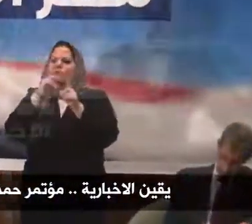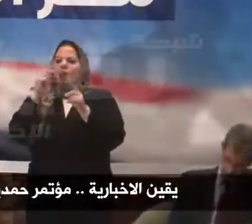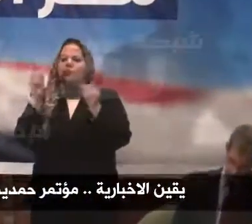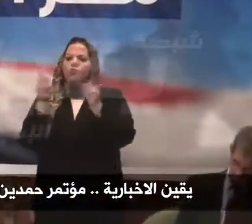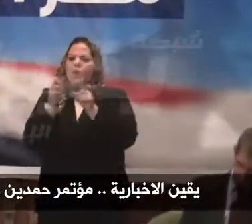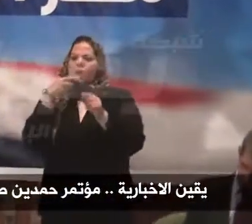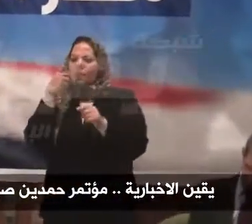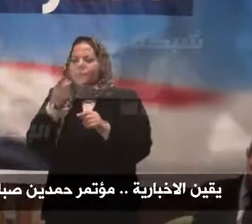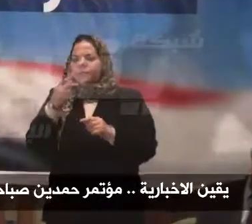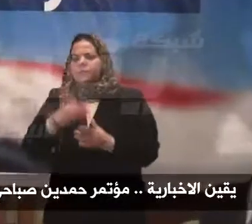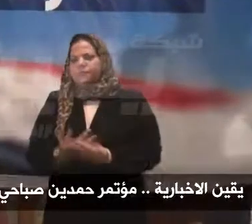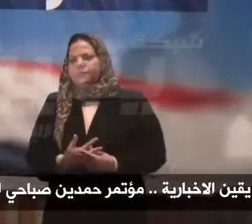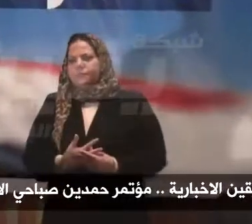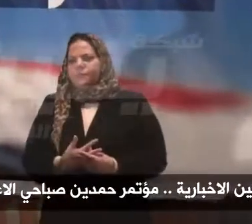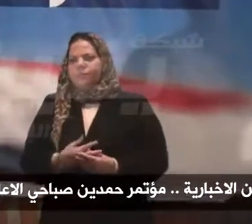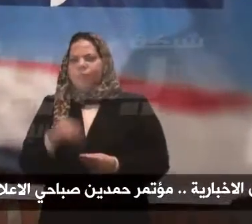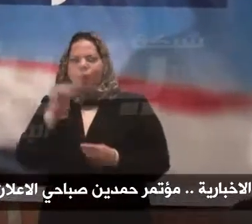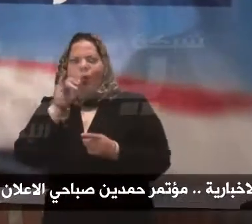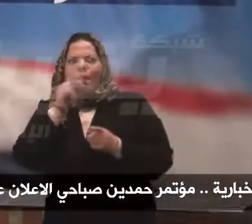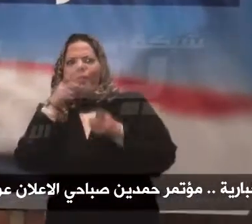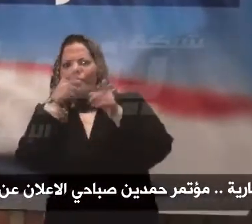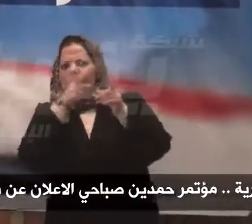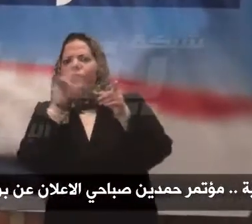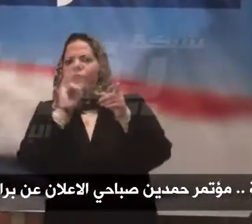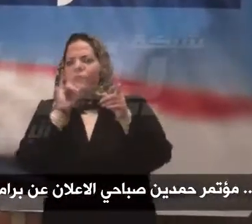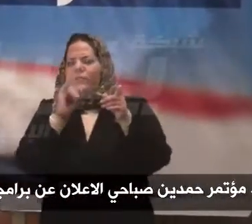بمكافحة الإرهاب، هناك